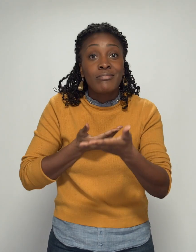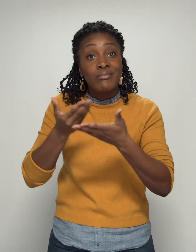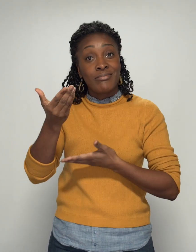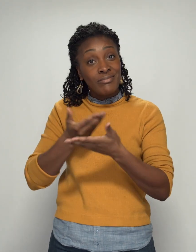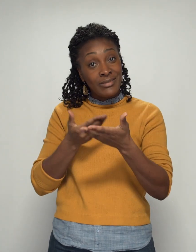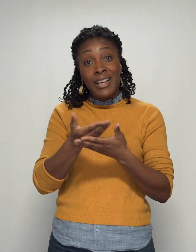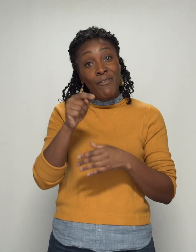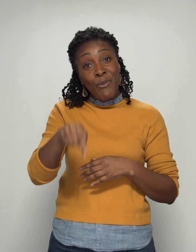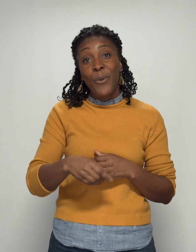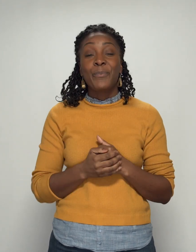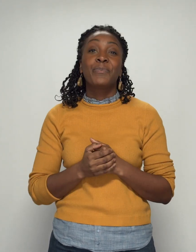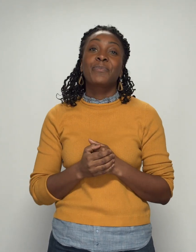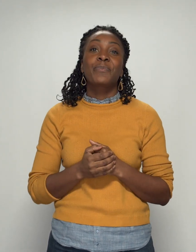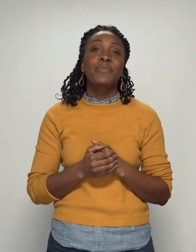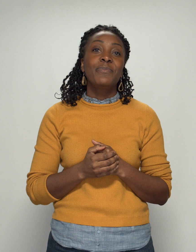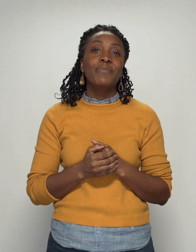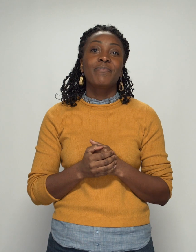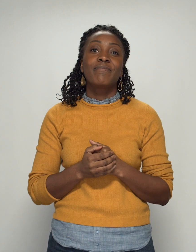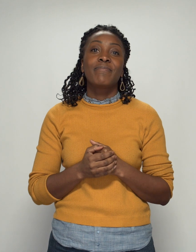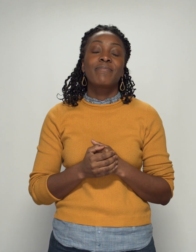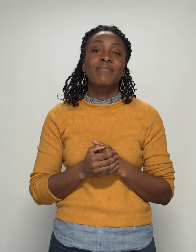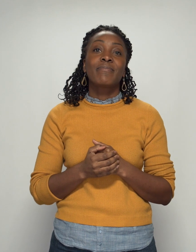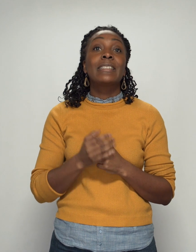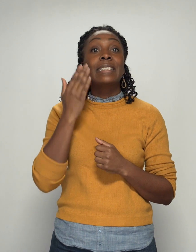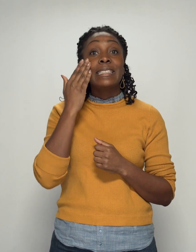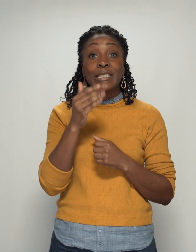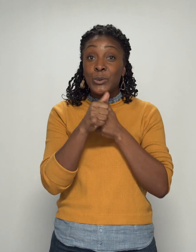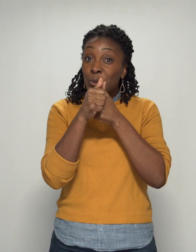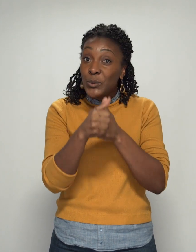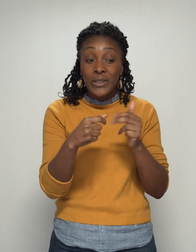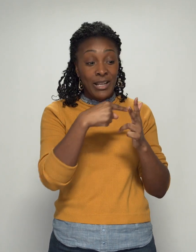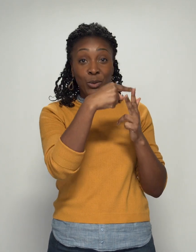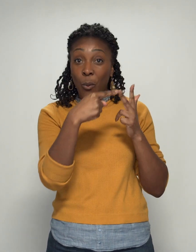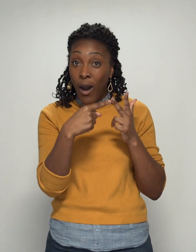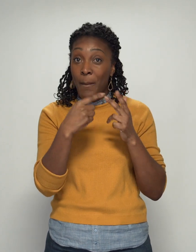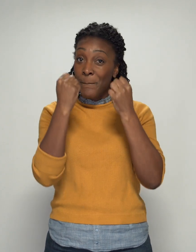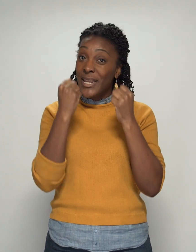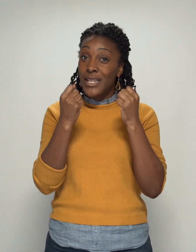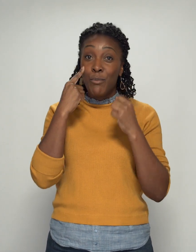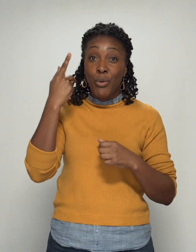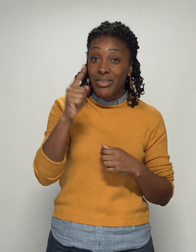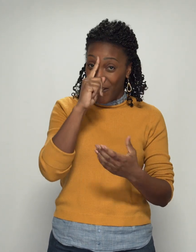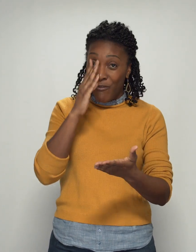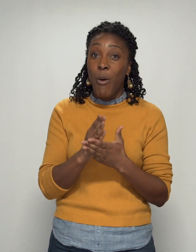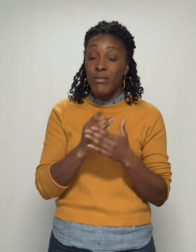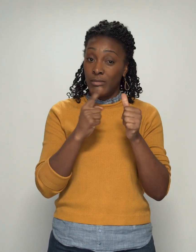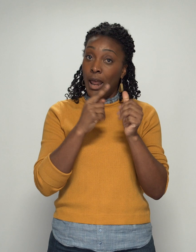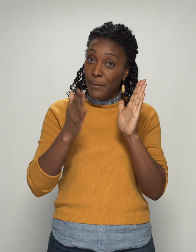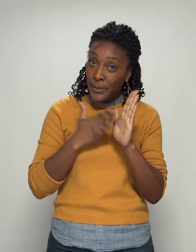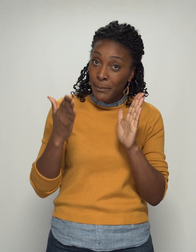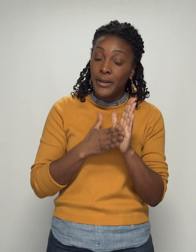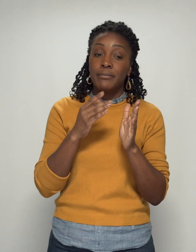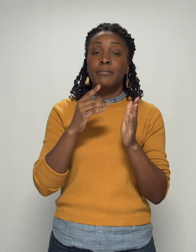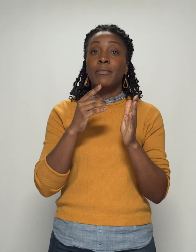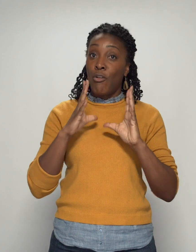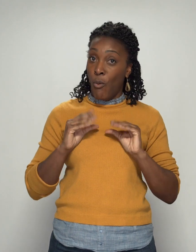reçu de la parole de Dieu. En t'appuyant sur ces 3 piliers pour ta foi, en t'appuyant sur la parole de